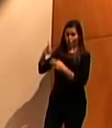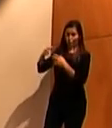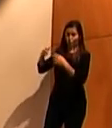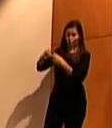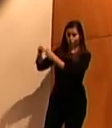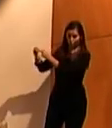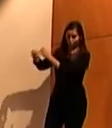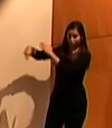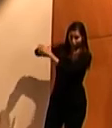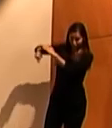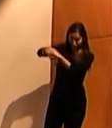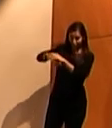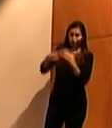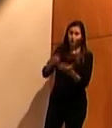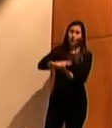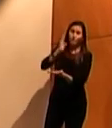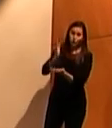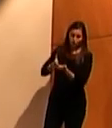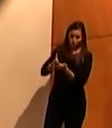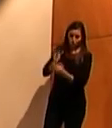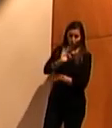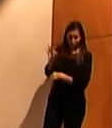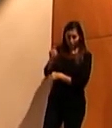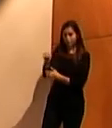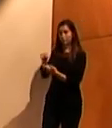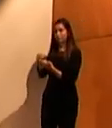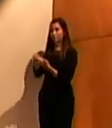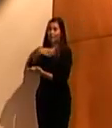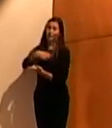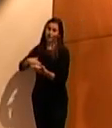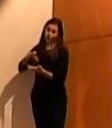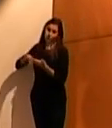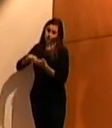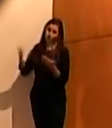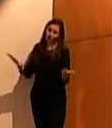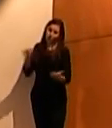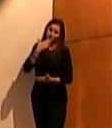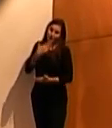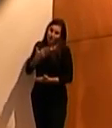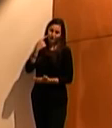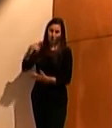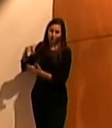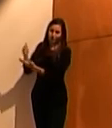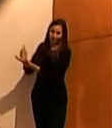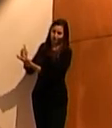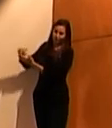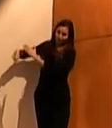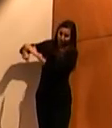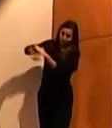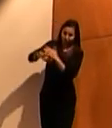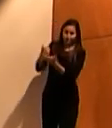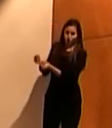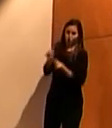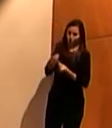la Fondation de France et la mairie de Toulouse. Voilà, donc on tenait à les remercier pour ces aides qui vont nous permettre de faire évoluer les outils,